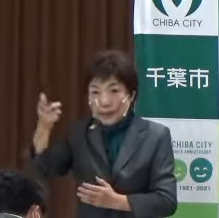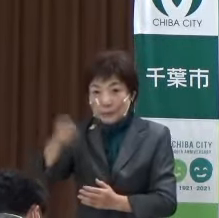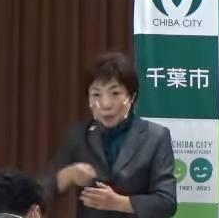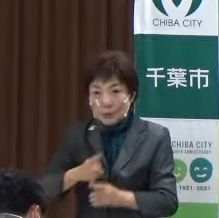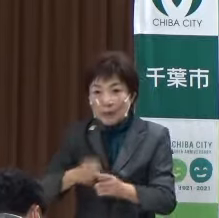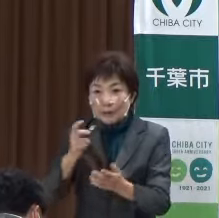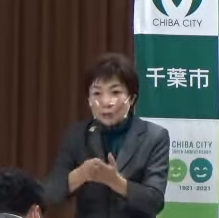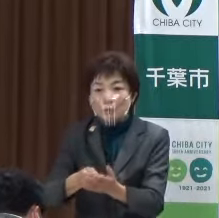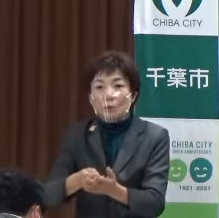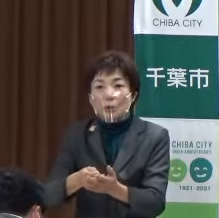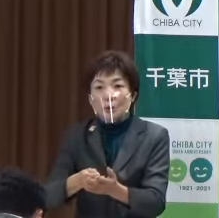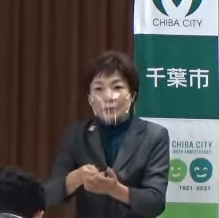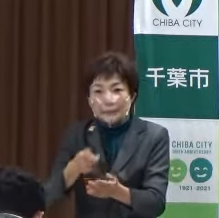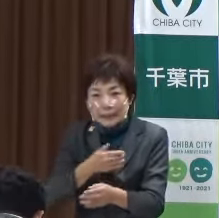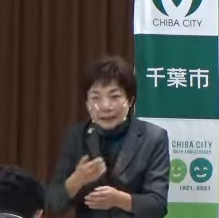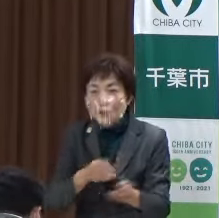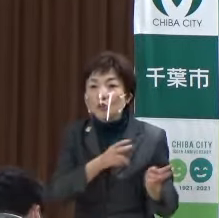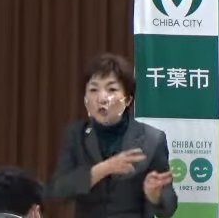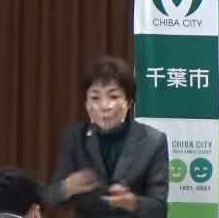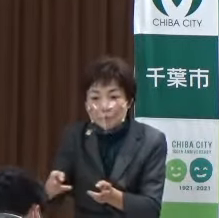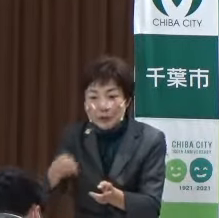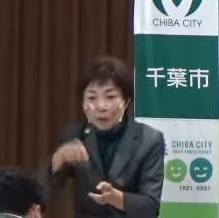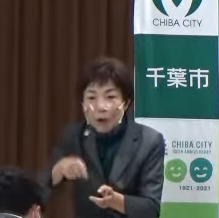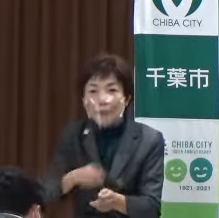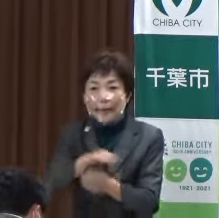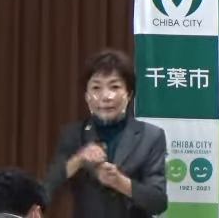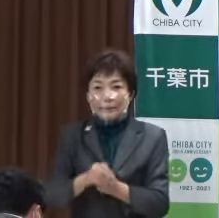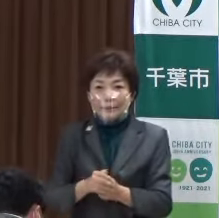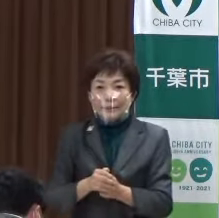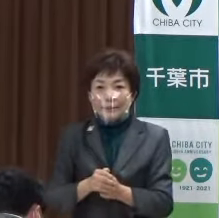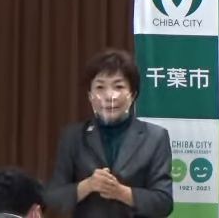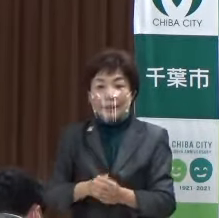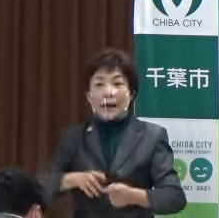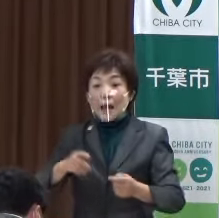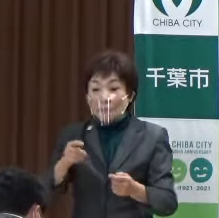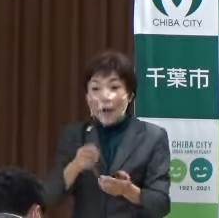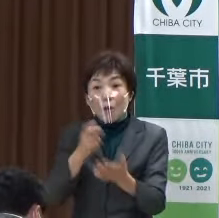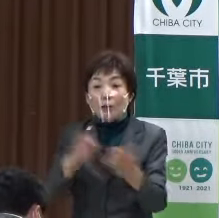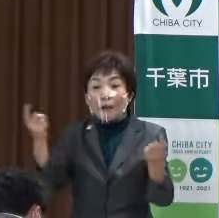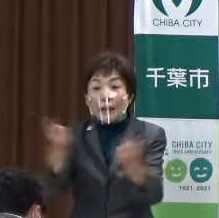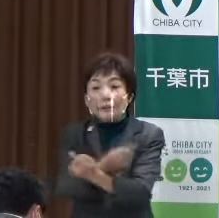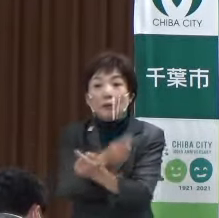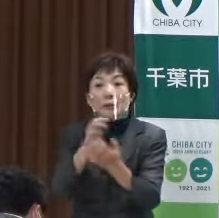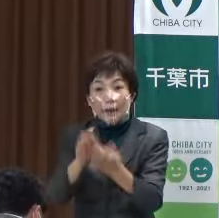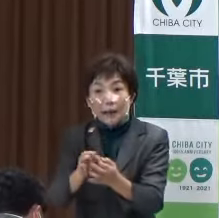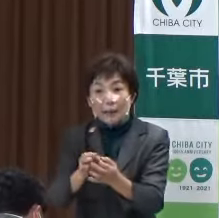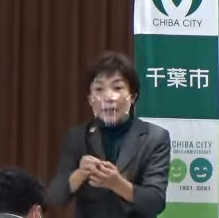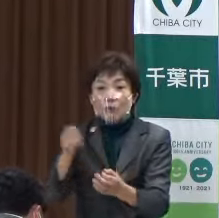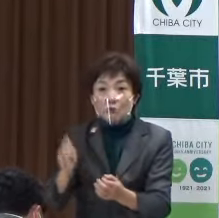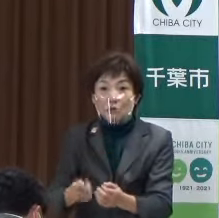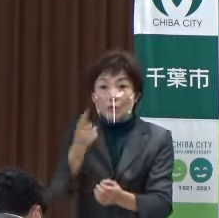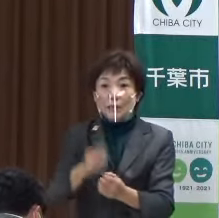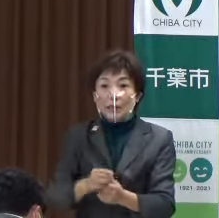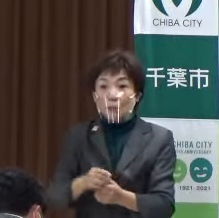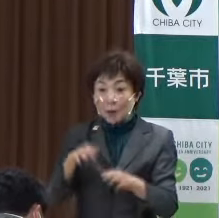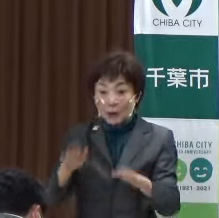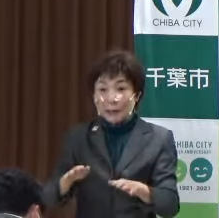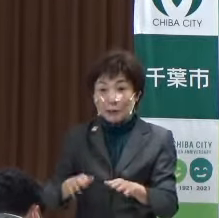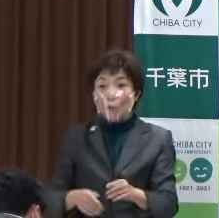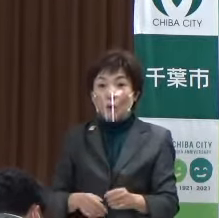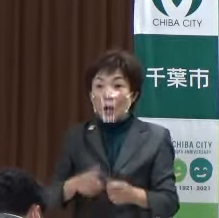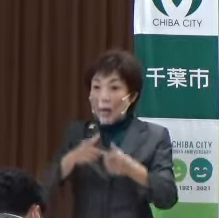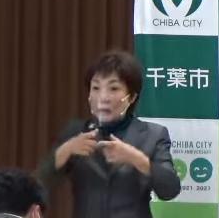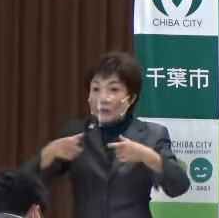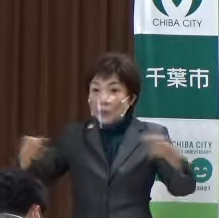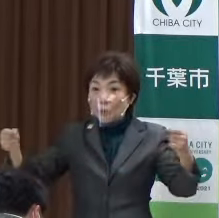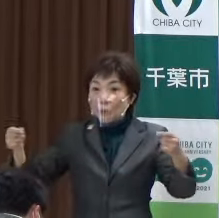置ができるように用意をしておくということが大事です。ですから改正をしたからといって、それがすぐにこの今の千葉、